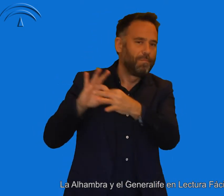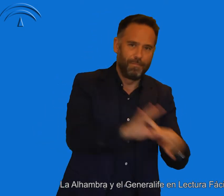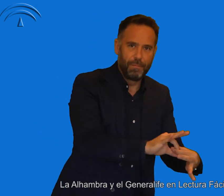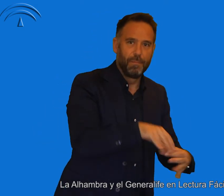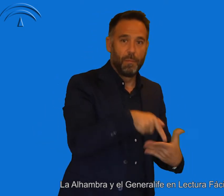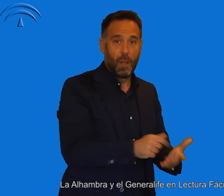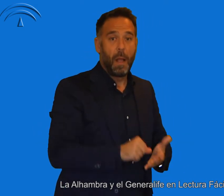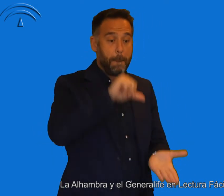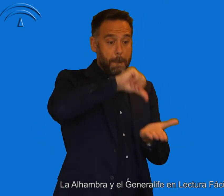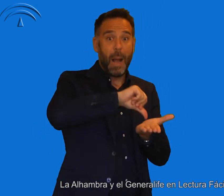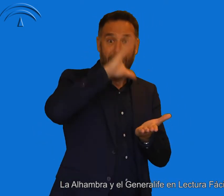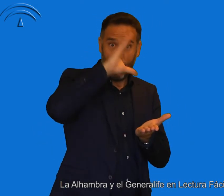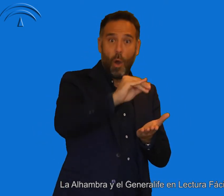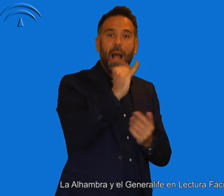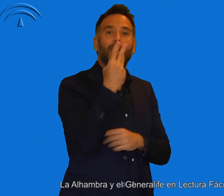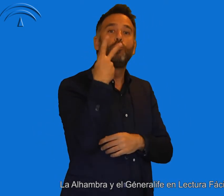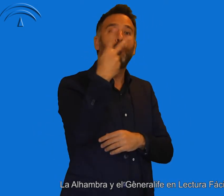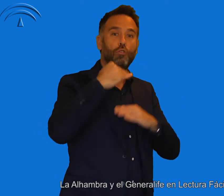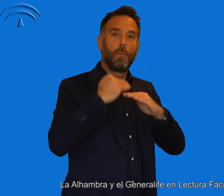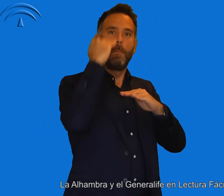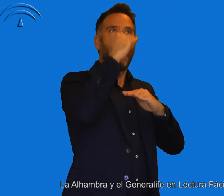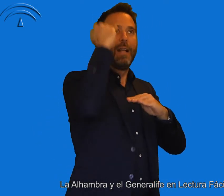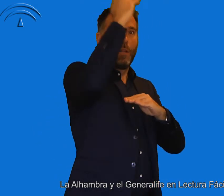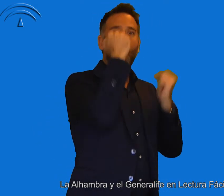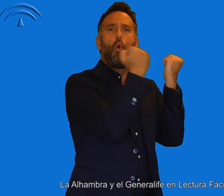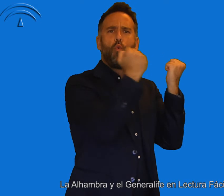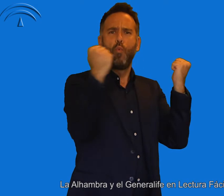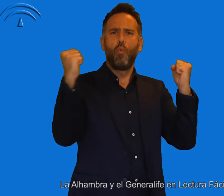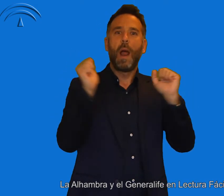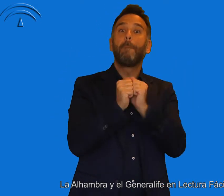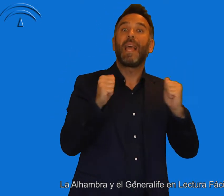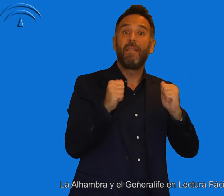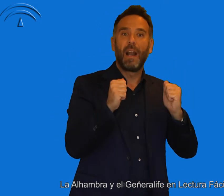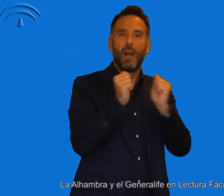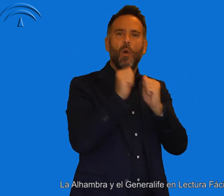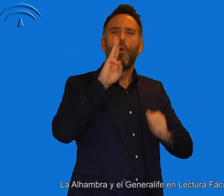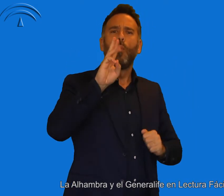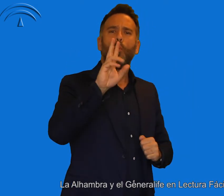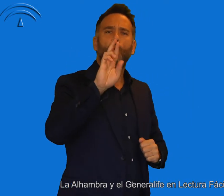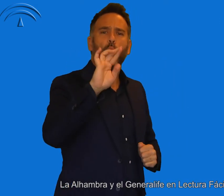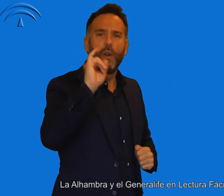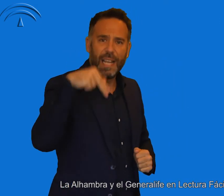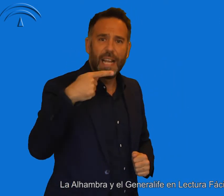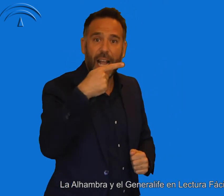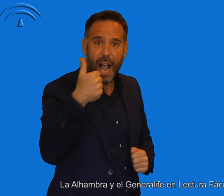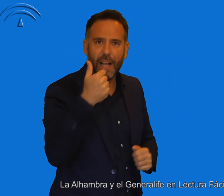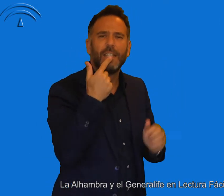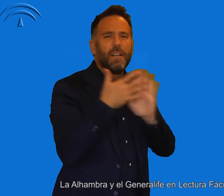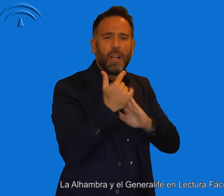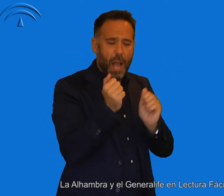El patio tiene 2 plantas, con sólidas columnas de piedra. Son de piedra pudinga, una roca